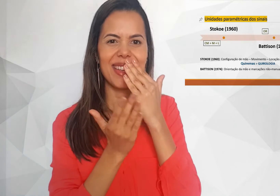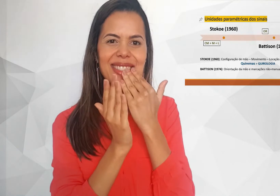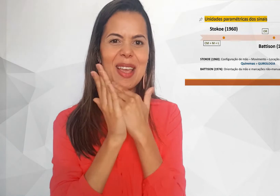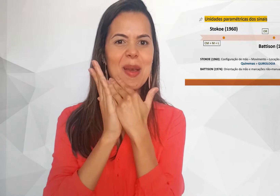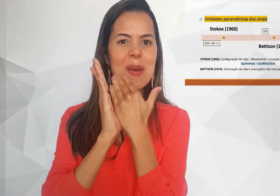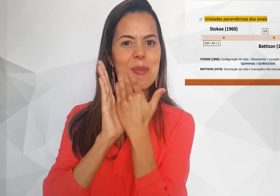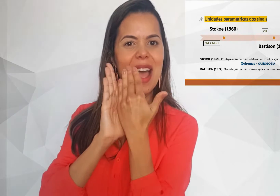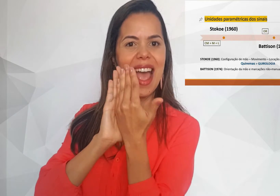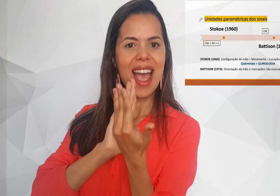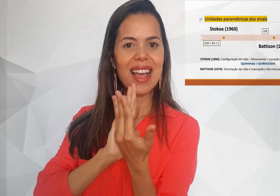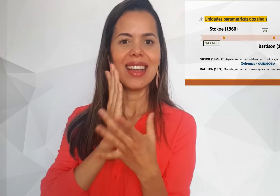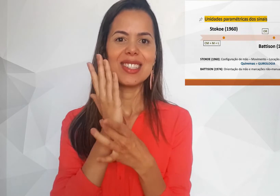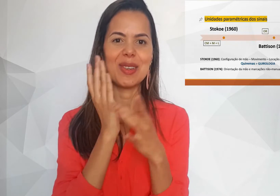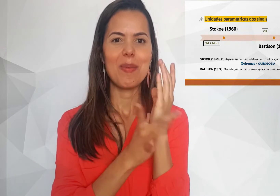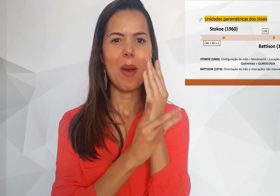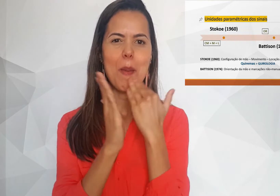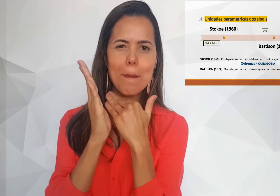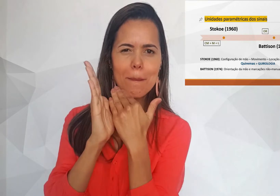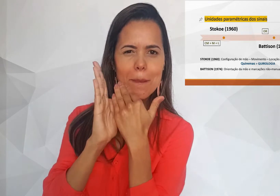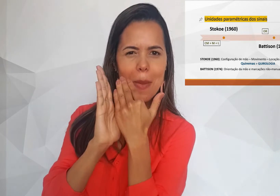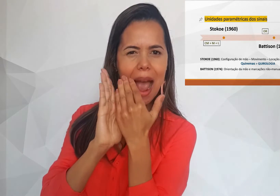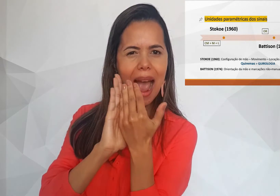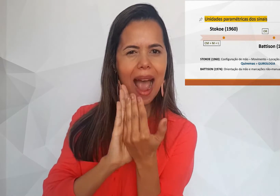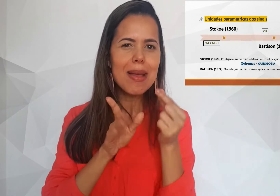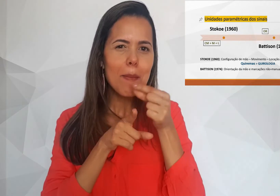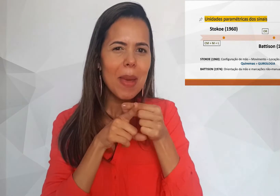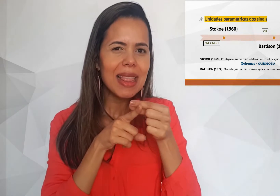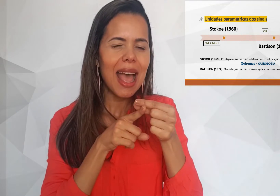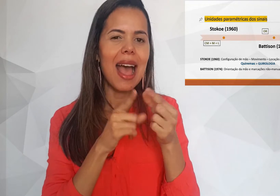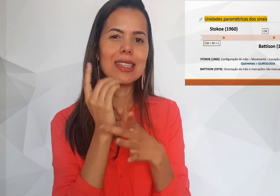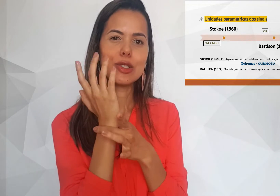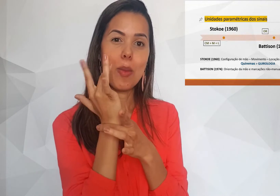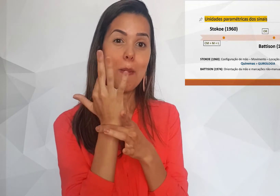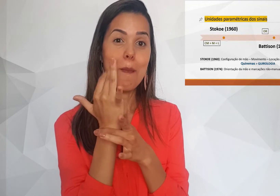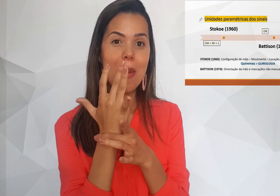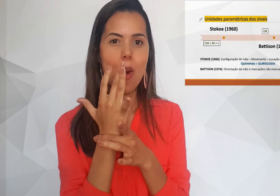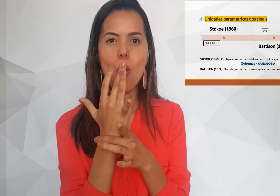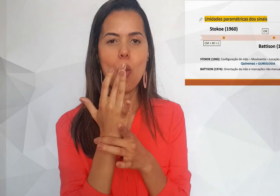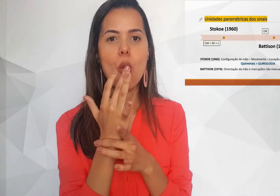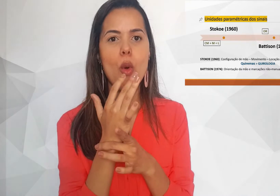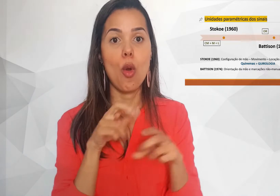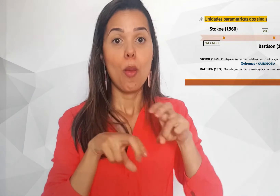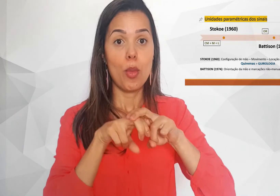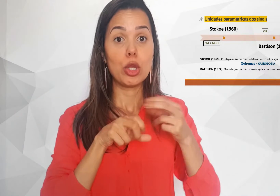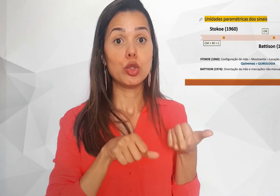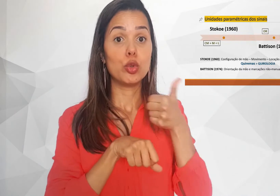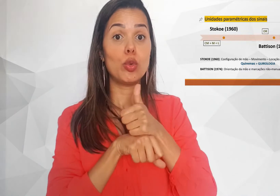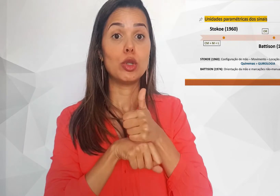pronúncia específica do grego, mas basicamente significa partes de mão, né? Unidades de mão, pedaços da mão. E